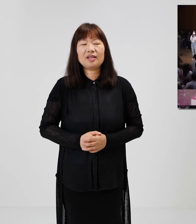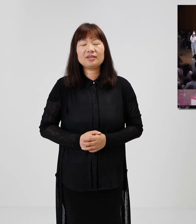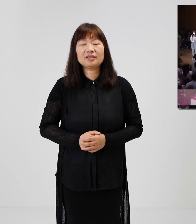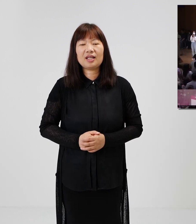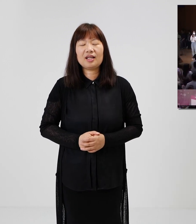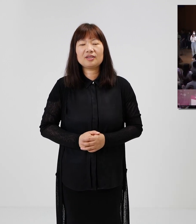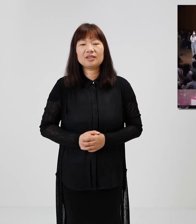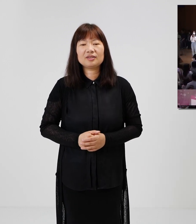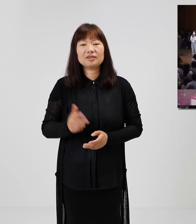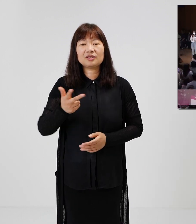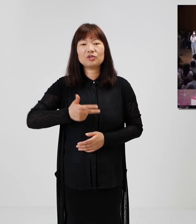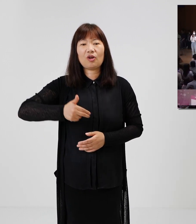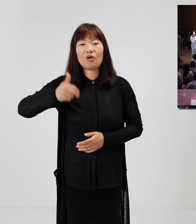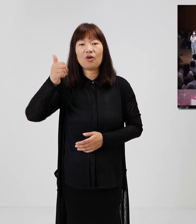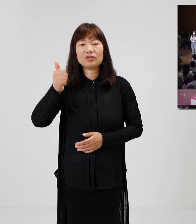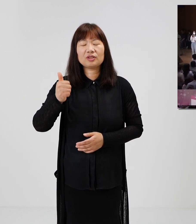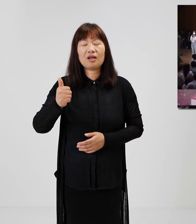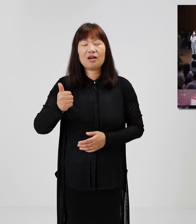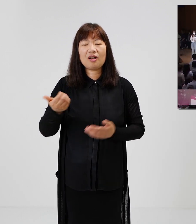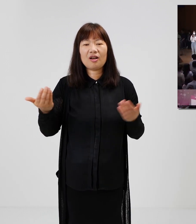동안에 주 이름